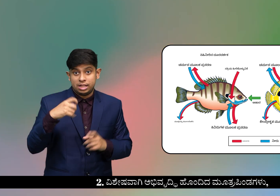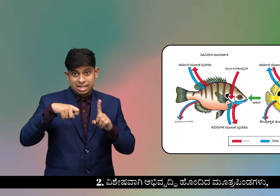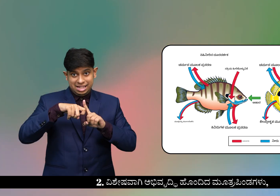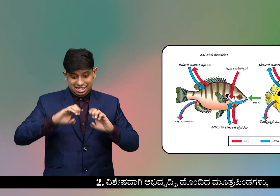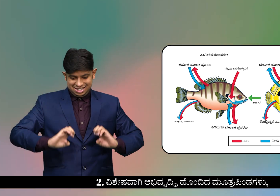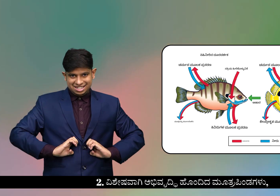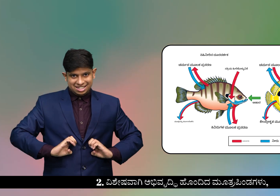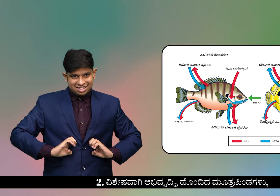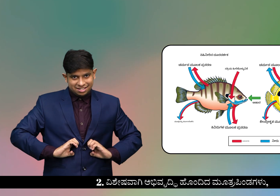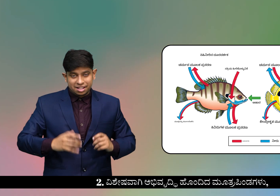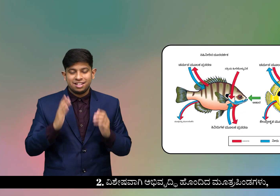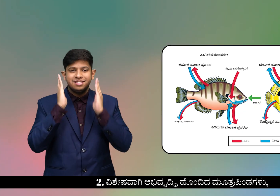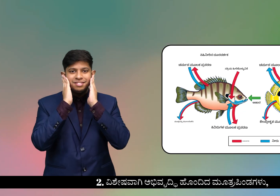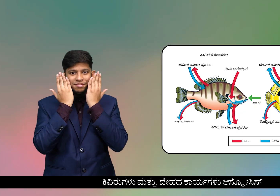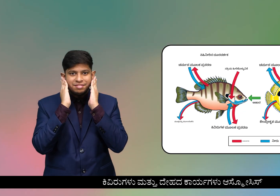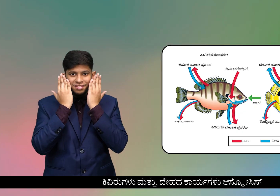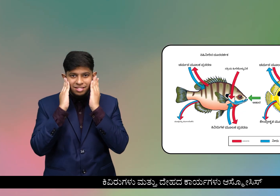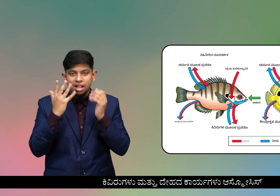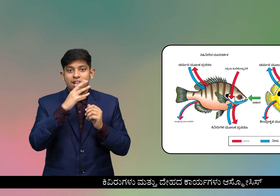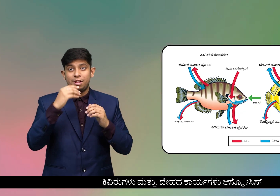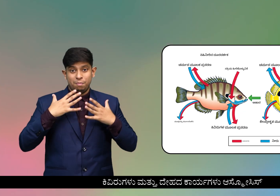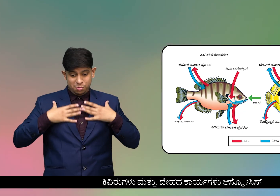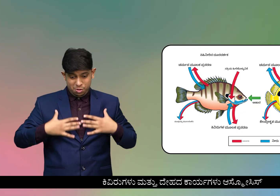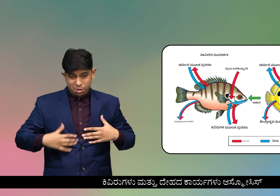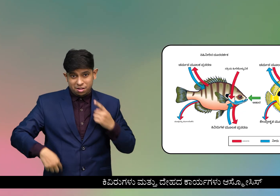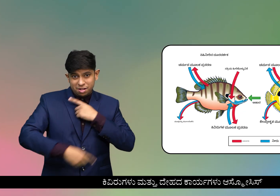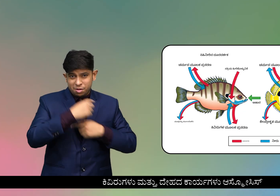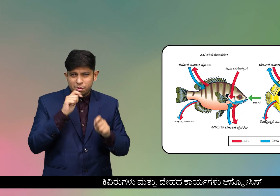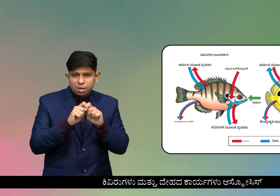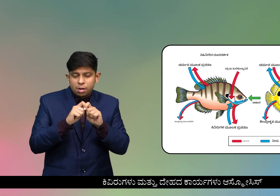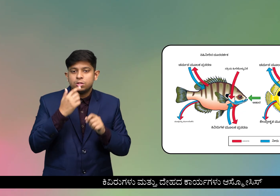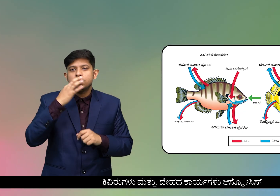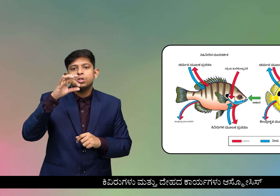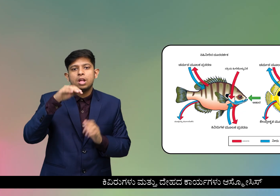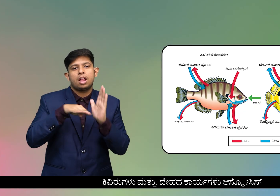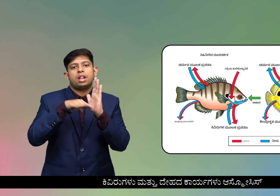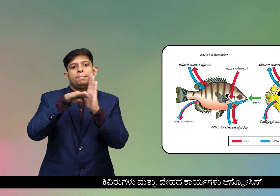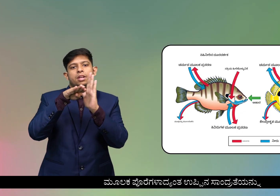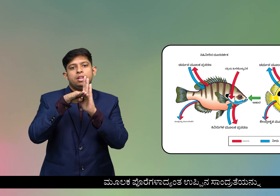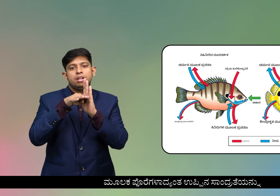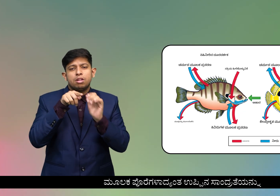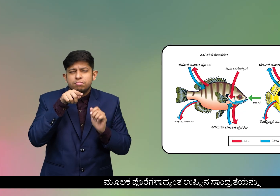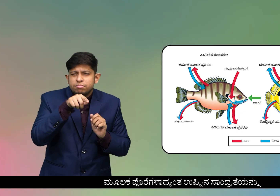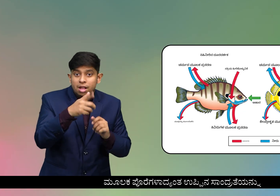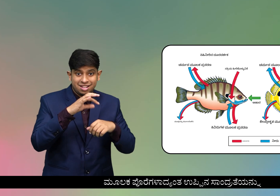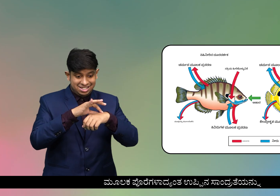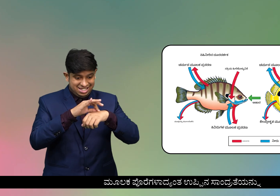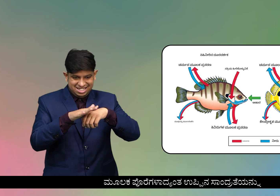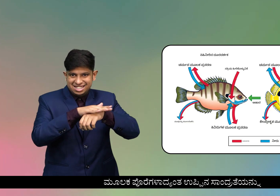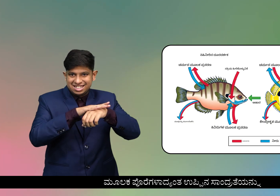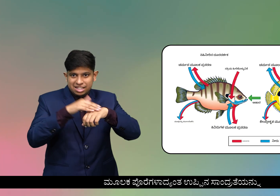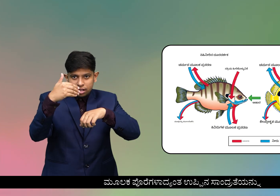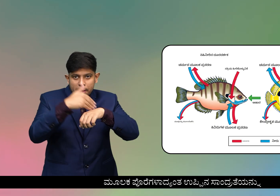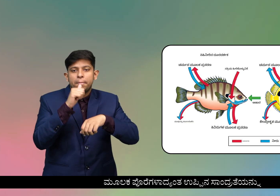ವಿಶೇಷವಾಗಿ ಅಭಿವೃದ್ಧಿ ಹೊಂದಿದ ಮೂತ್ರಪಿಂಡಗಳು, ಕಿವಿರುಗಳು ಮತ್ತು ದೇಹದ ಕಾರ್ಯಗಳು ಆಸ್ಮೋಸಿಸ್ ಮೂಲಕ ಪೊರೆಗಳಾದಂತಹ